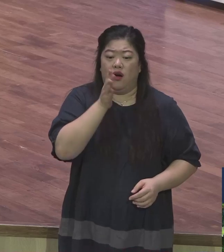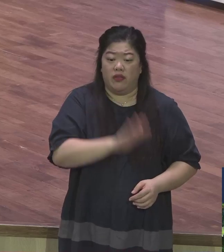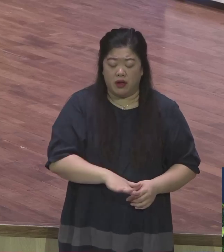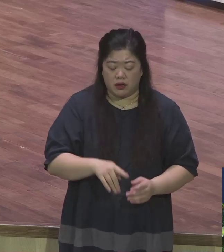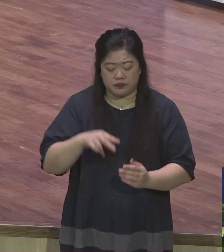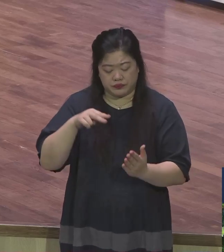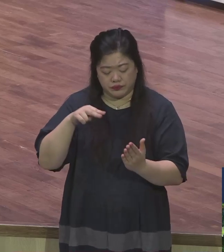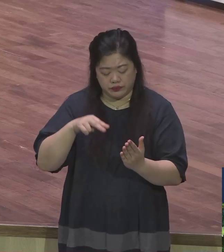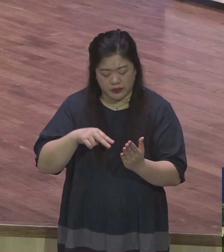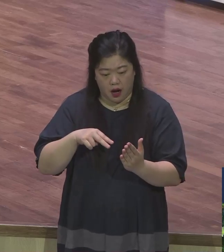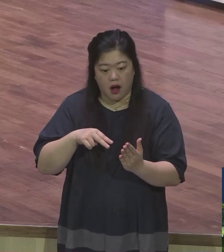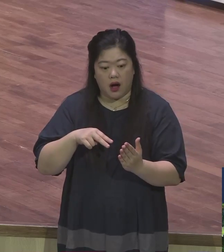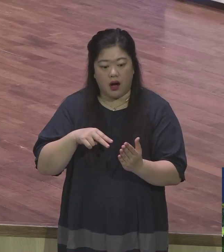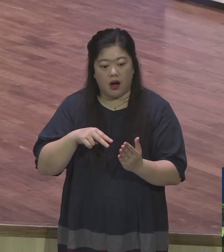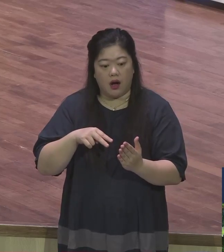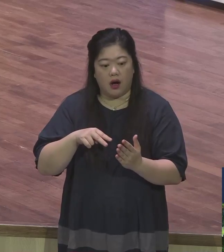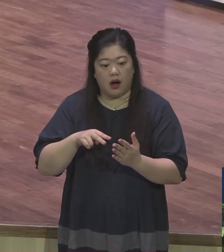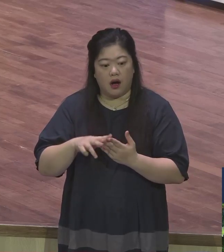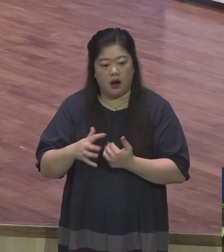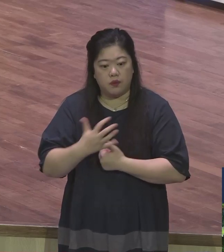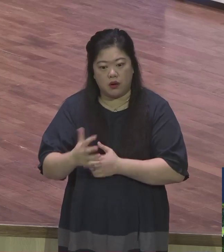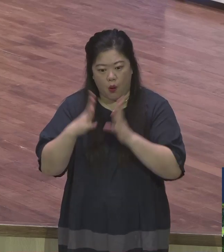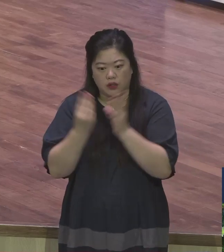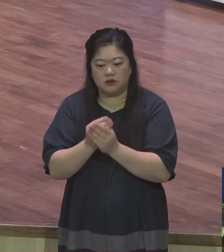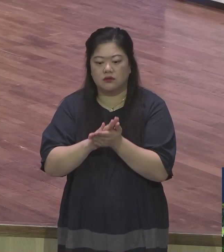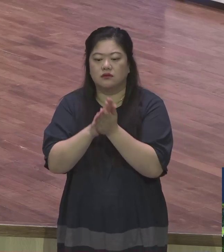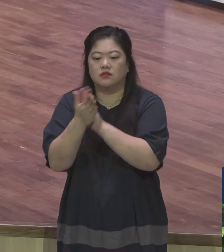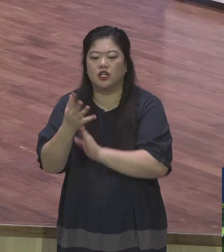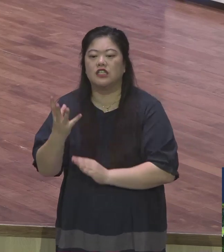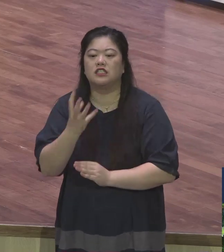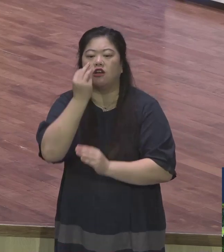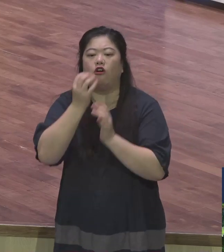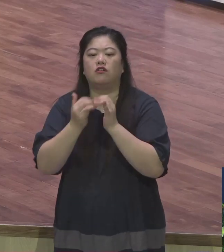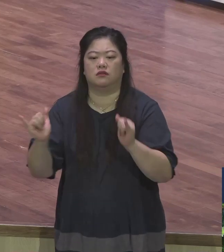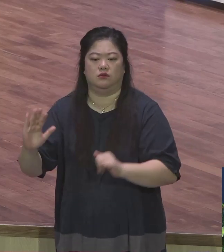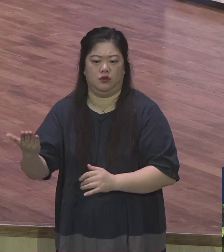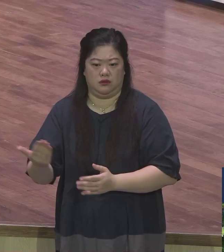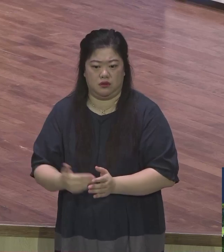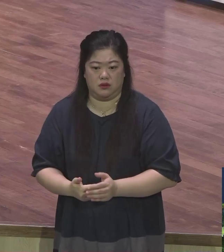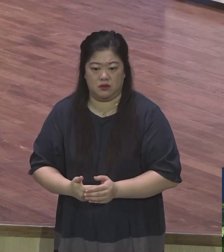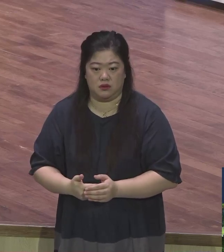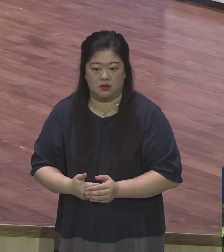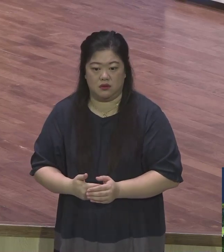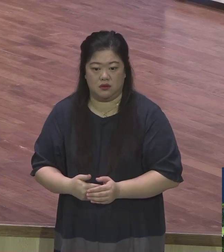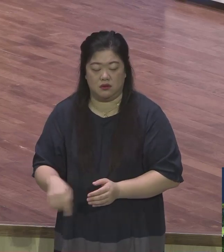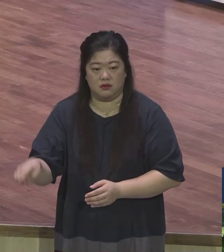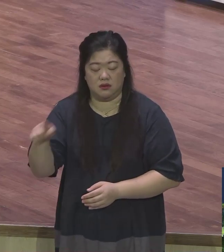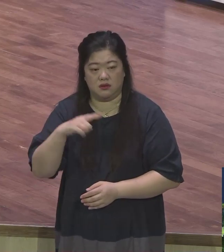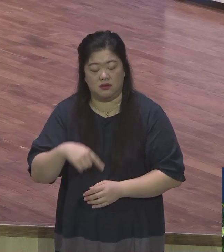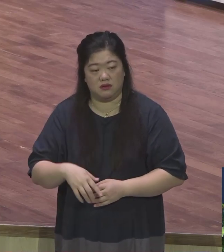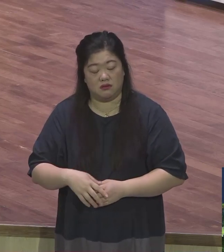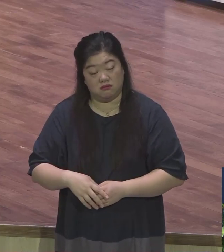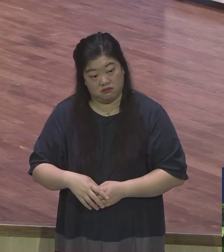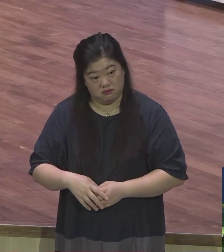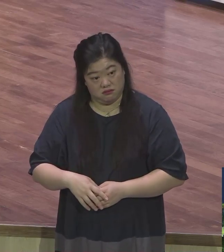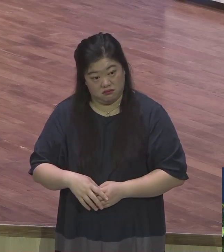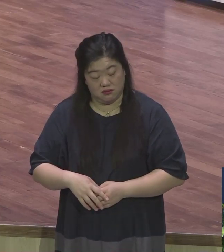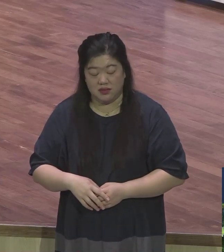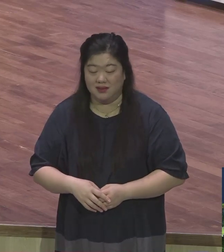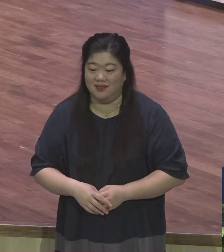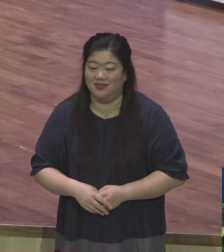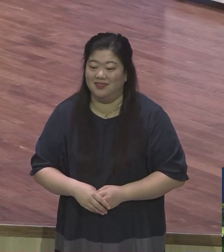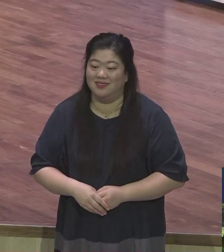여러분 들어도 아무 간과가 없지만 이 어거스턴은 영적으로 완전히 셰틀을 갖추는